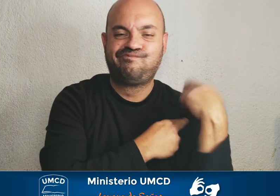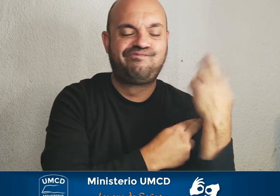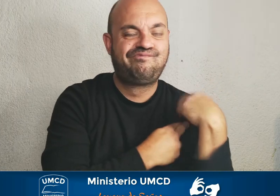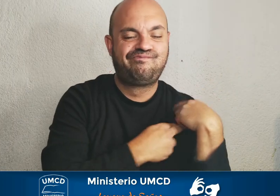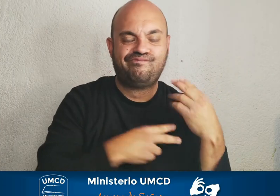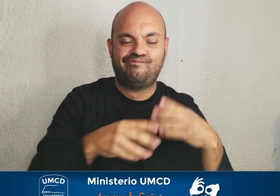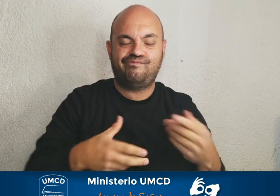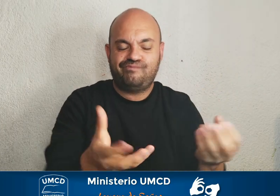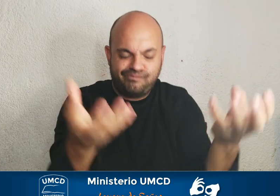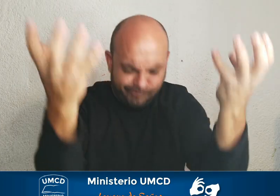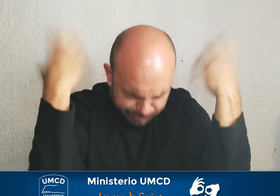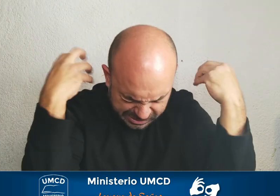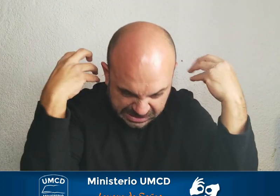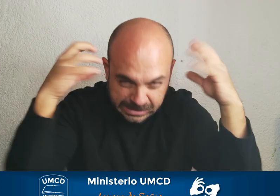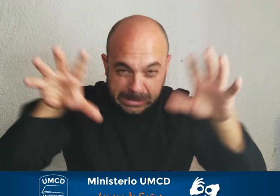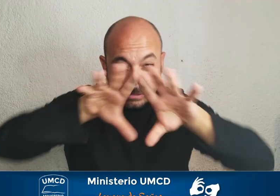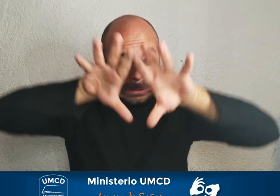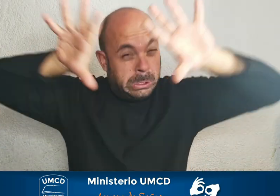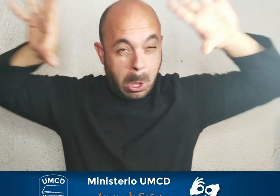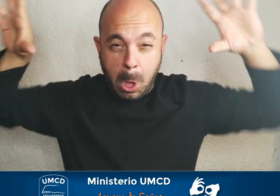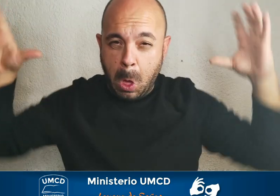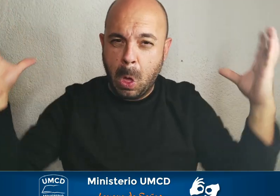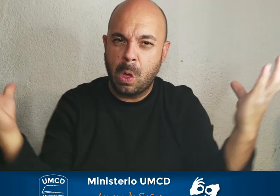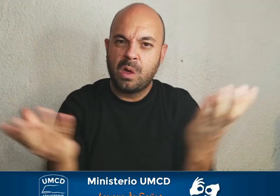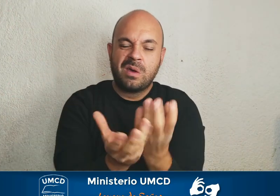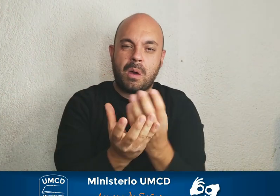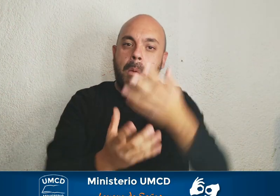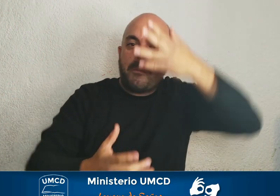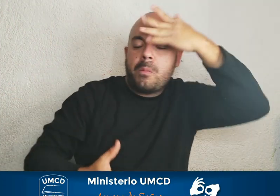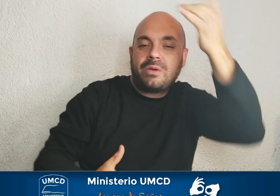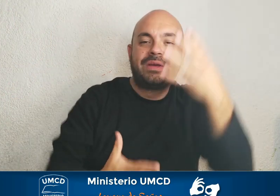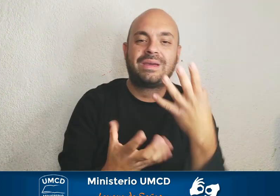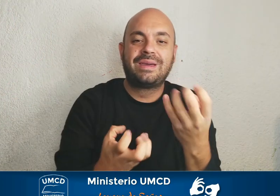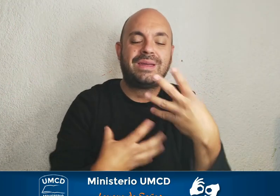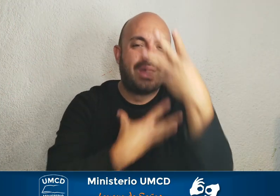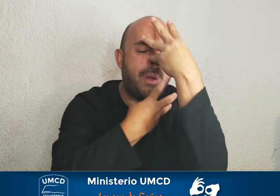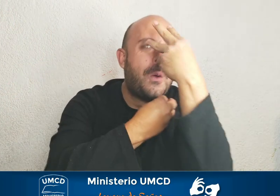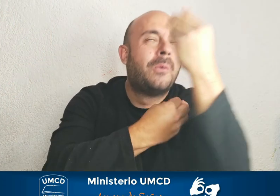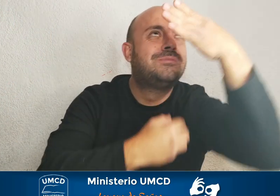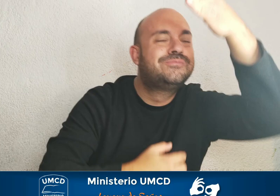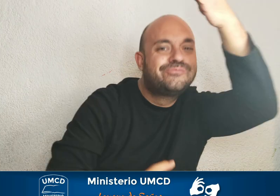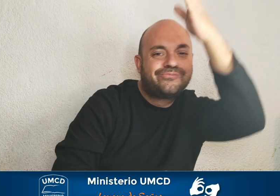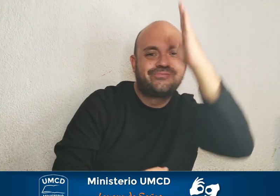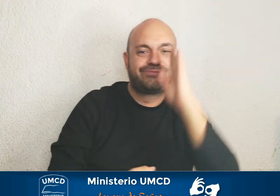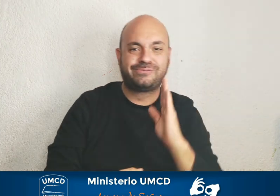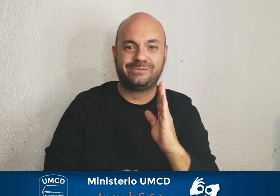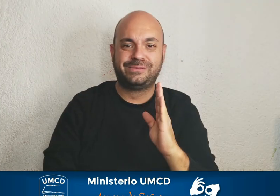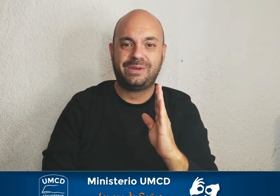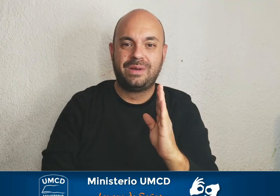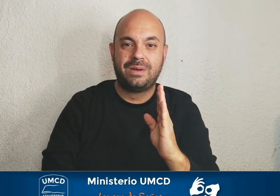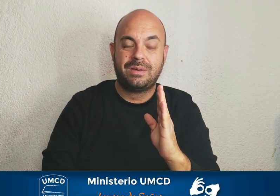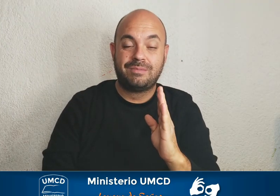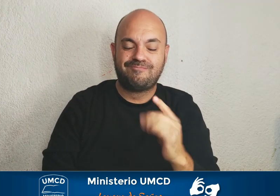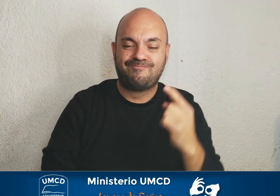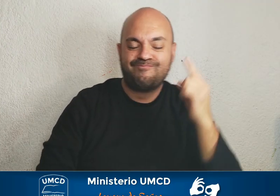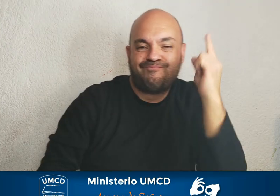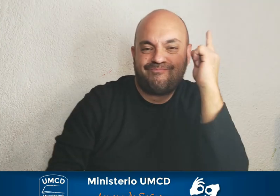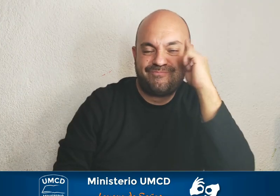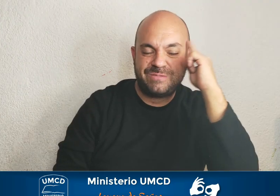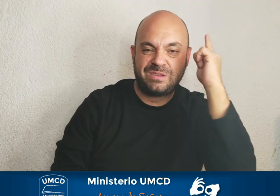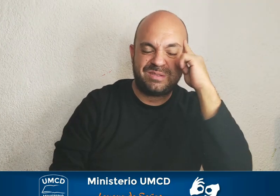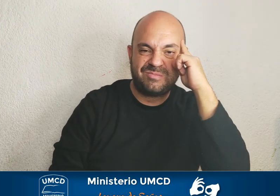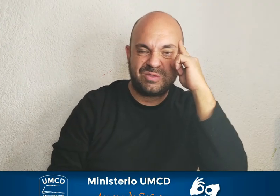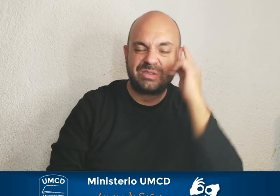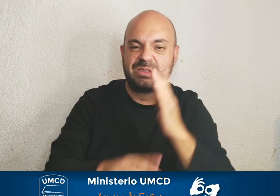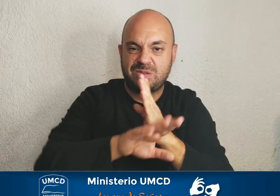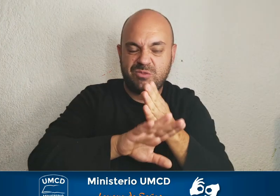que morir al pecado para poder vivir para Dios. Y es ahí donde nuestro peso